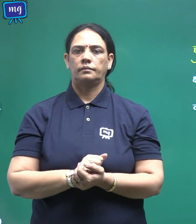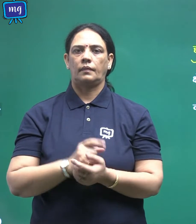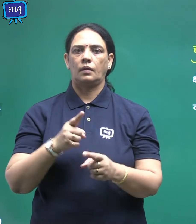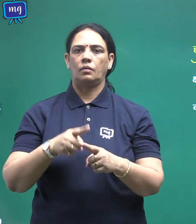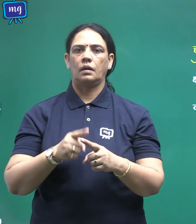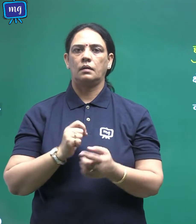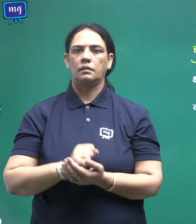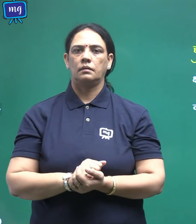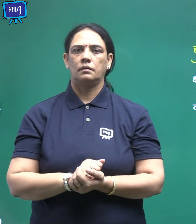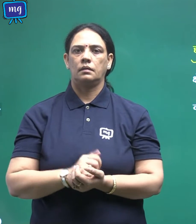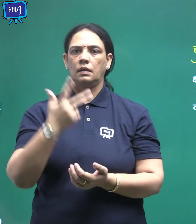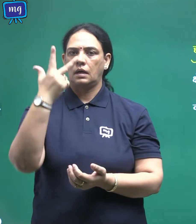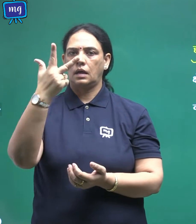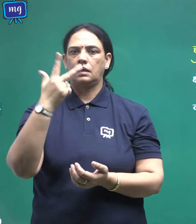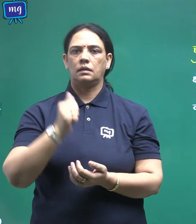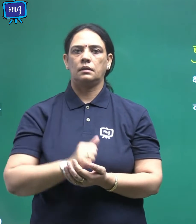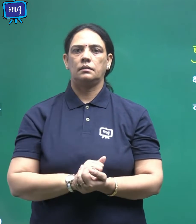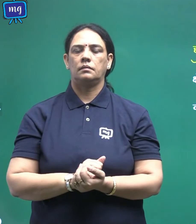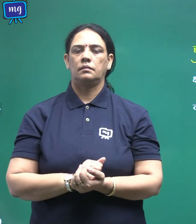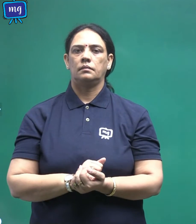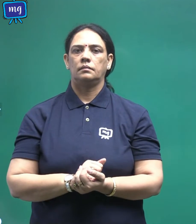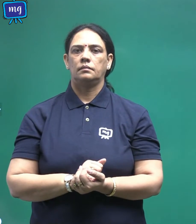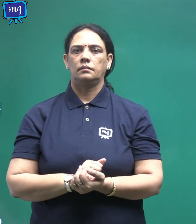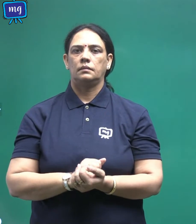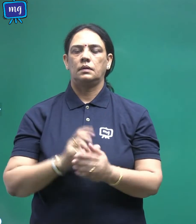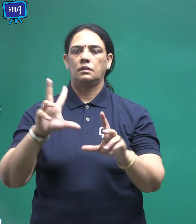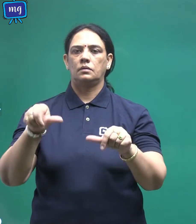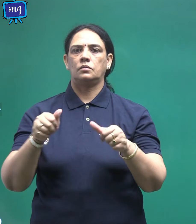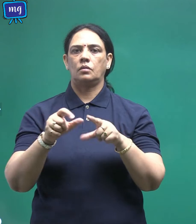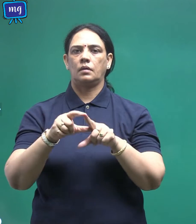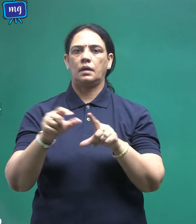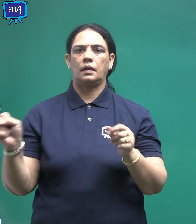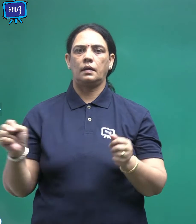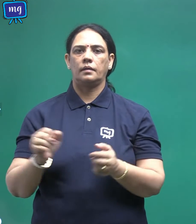गुणा 8। हल करेंगे